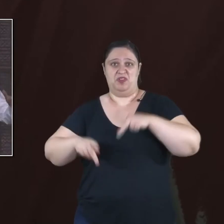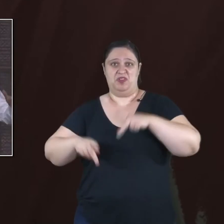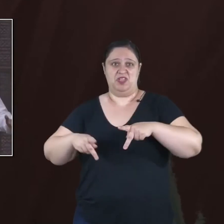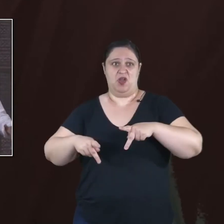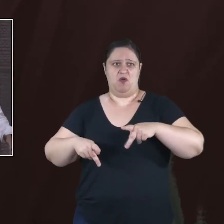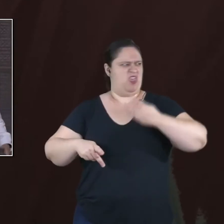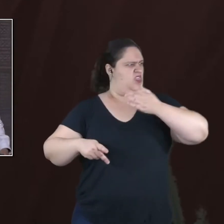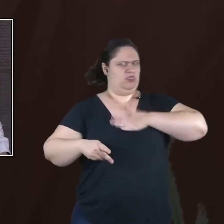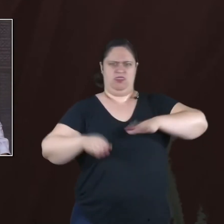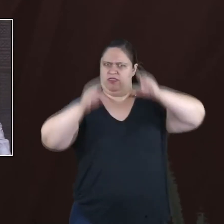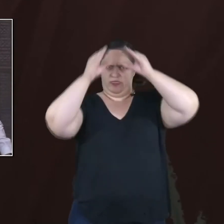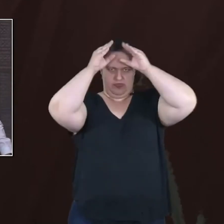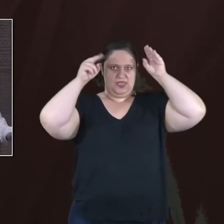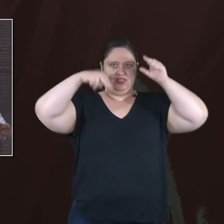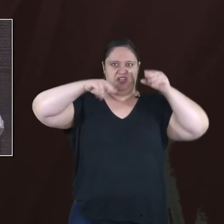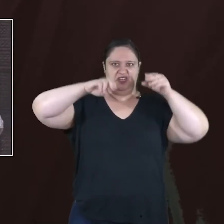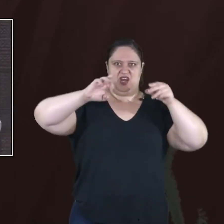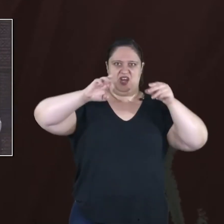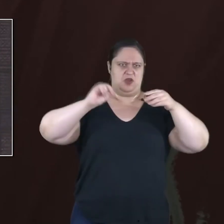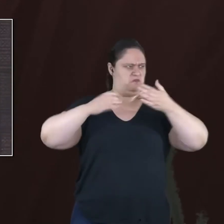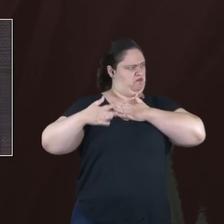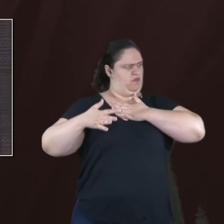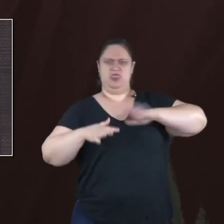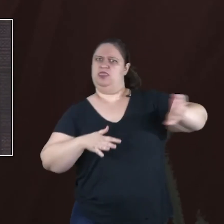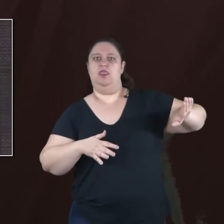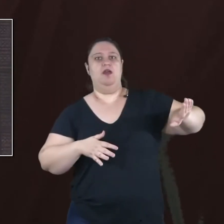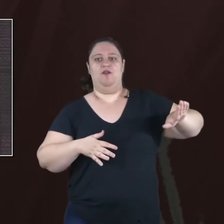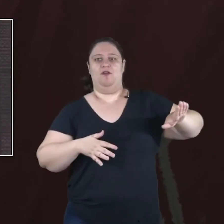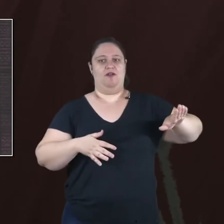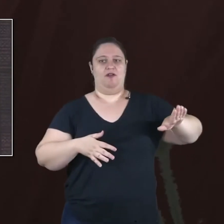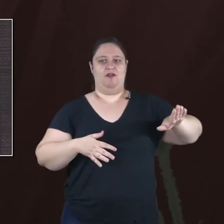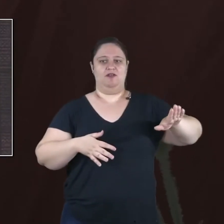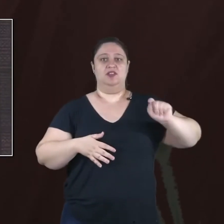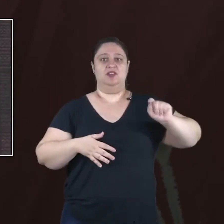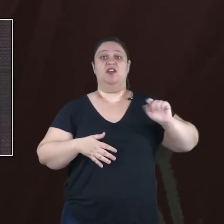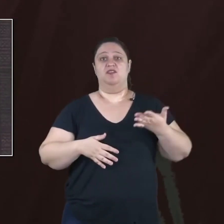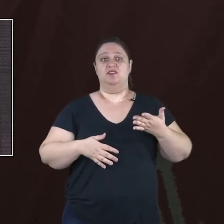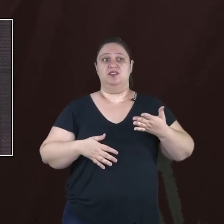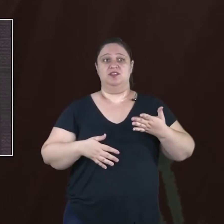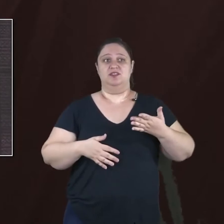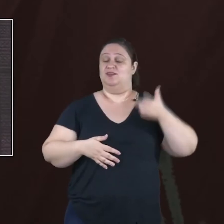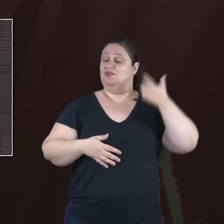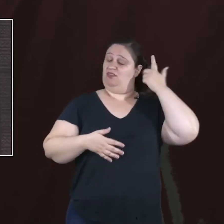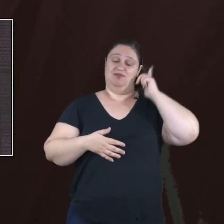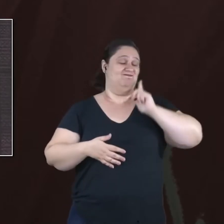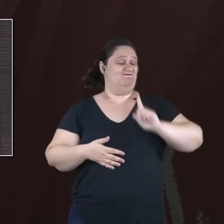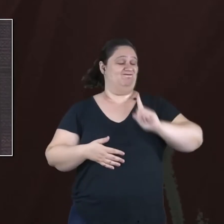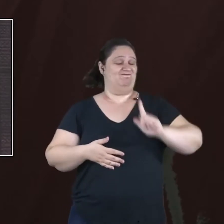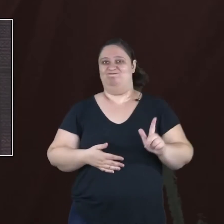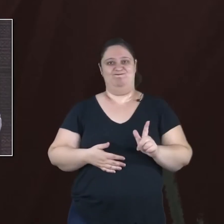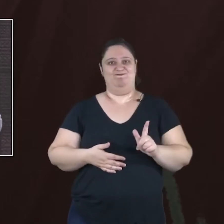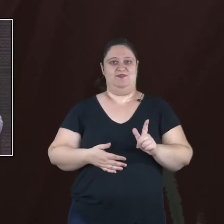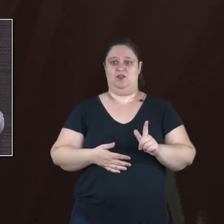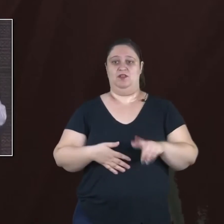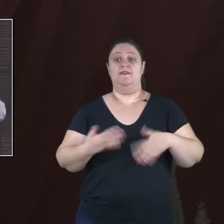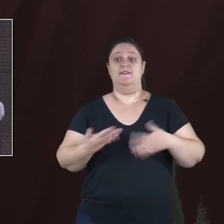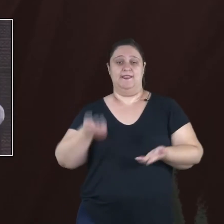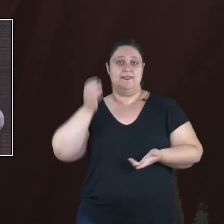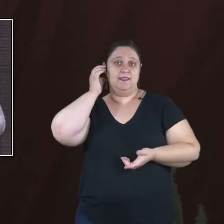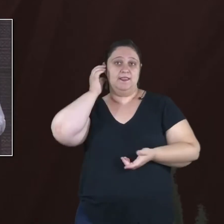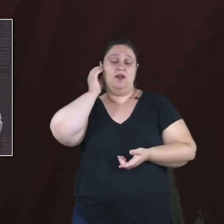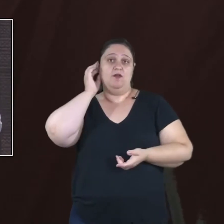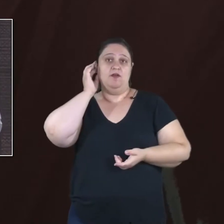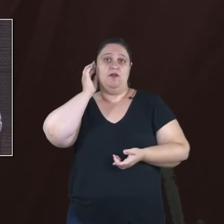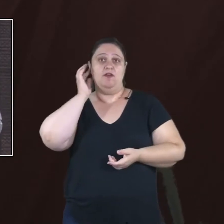embaixo, Então, ele acabou seu sonho. Então, ele resolveu culpar